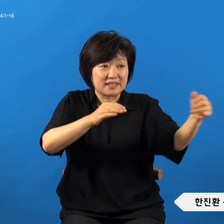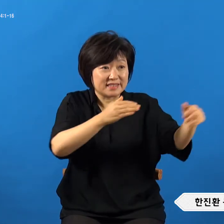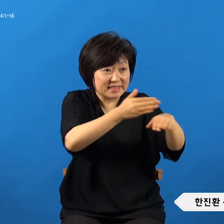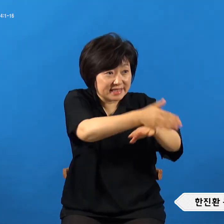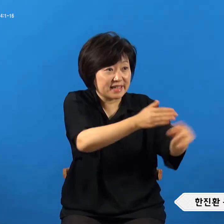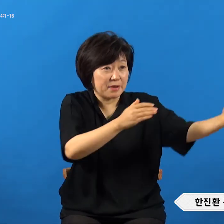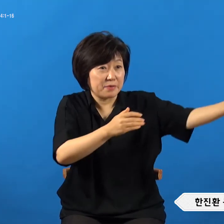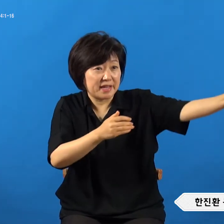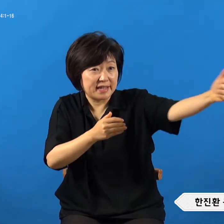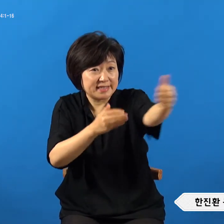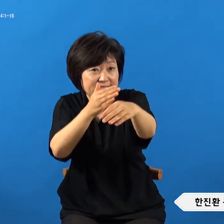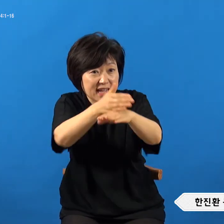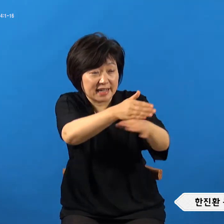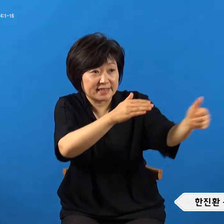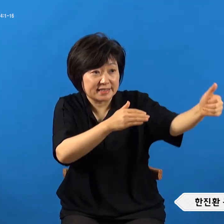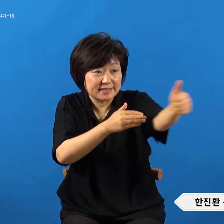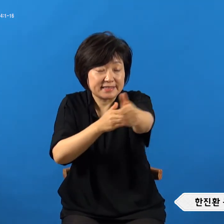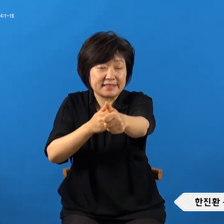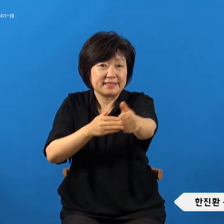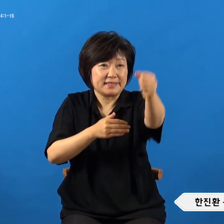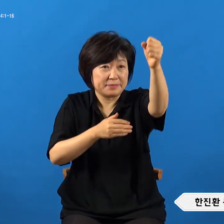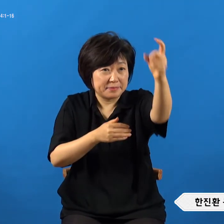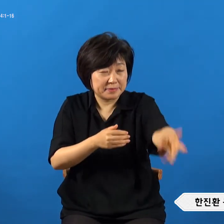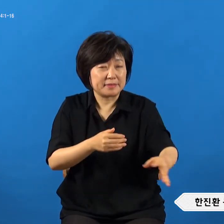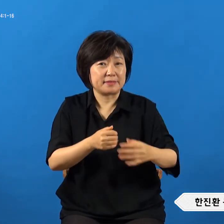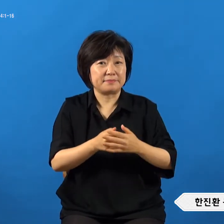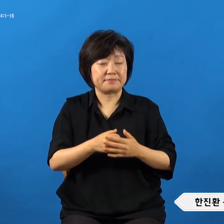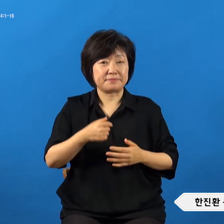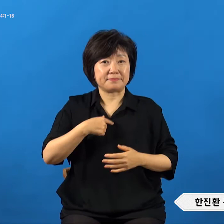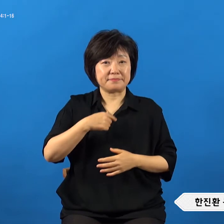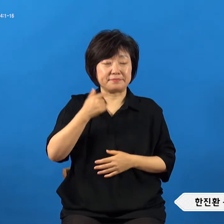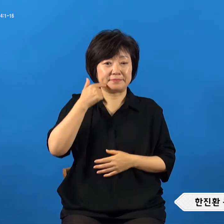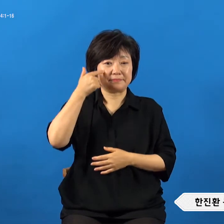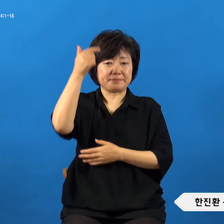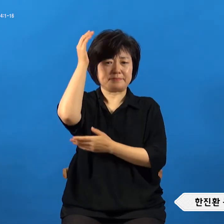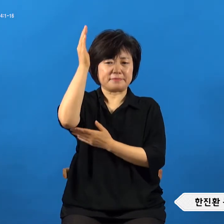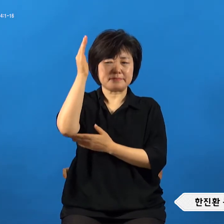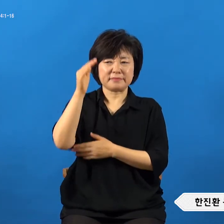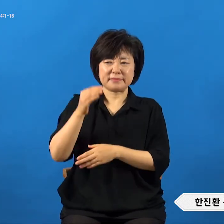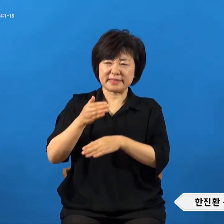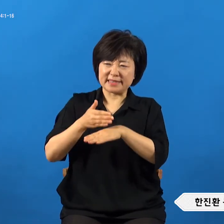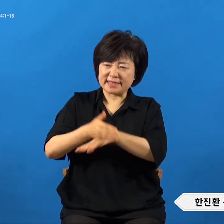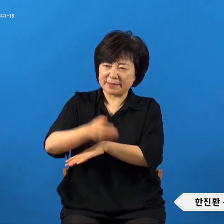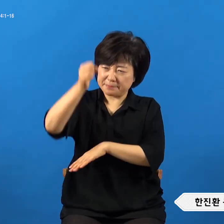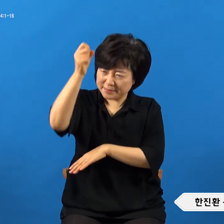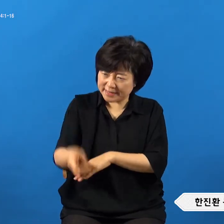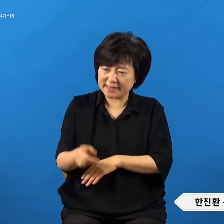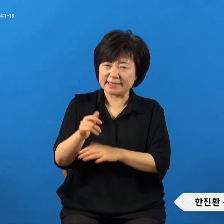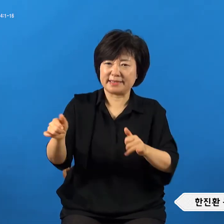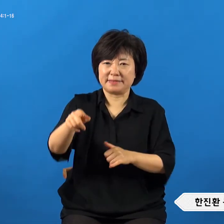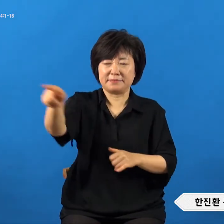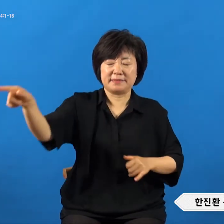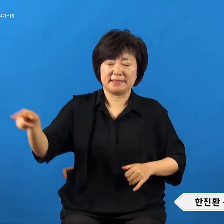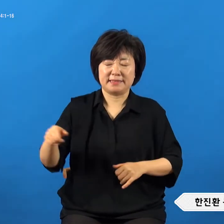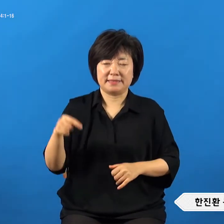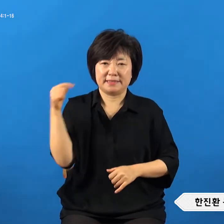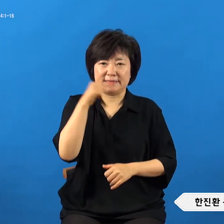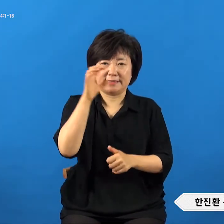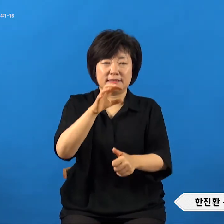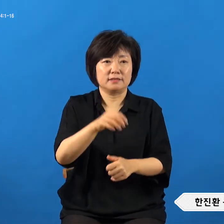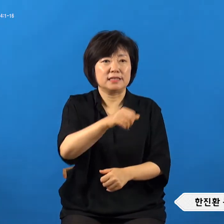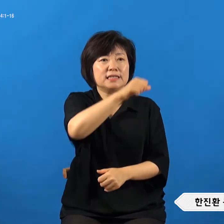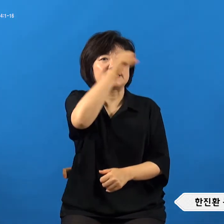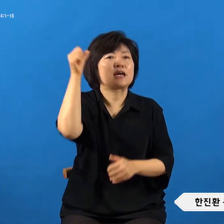강 장로님을 보았습니다. 자꾸 지각하는 교인들에게 좀 따끔하게 교훈을 줘야 되겠다 하는 생각에서